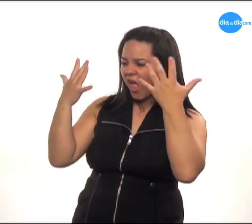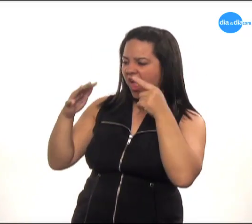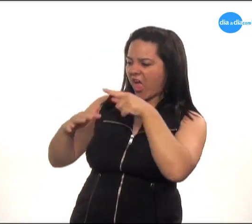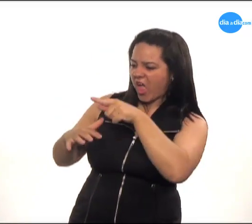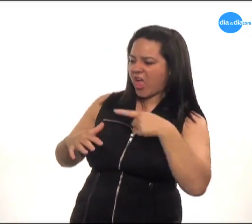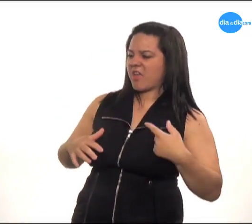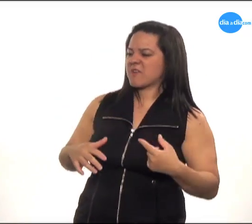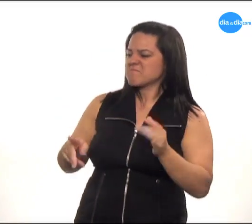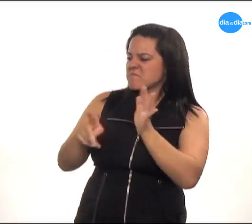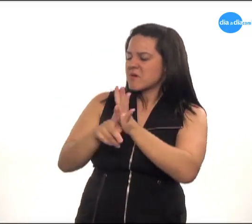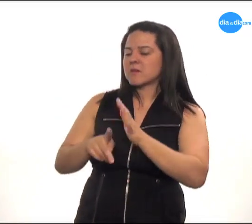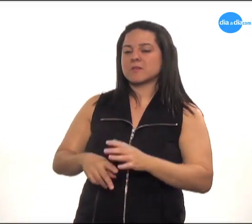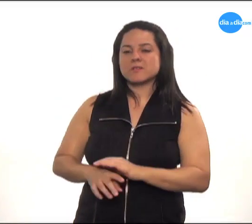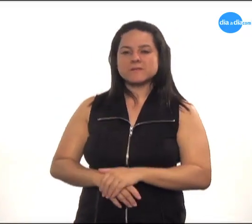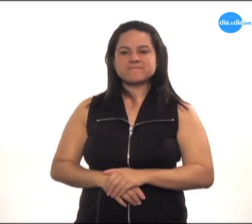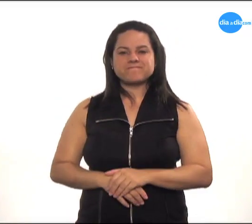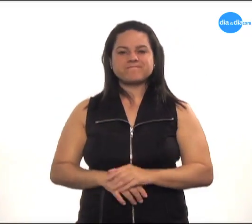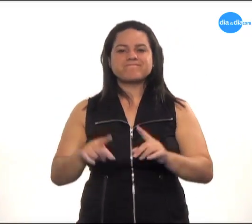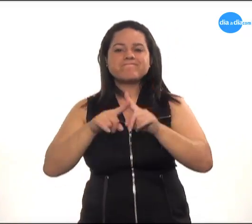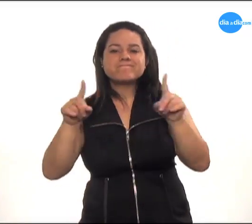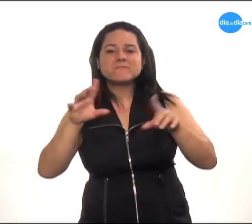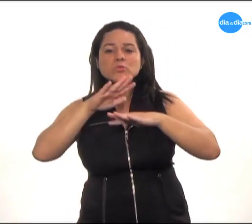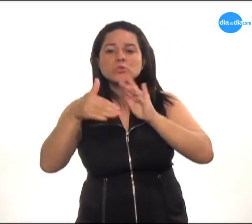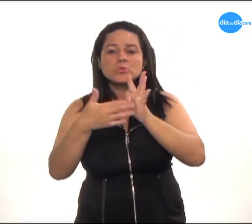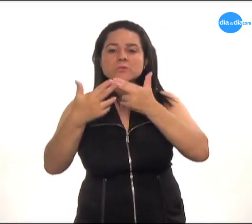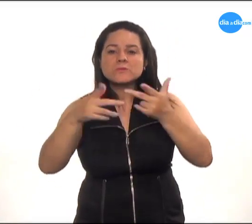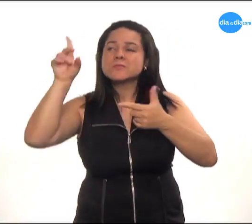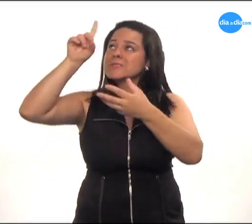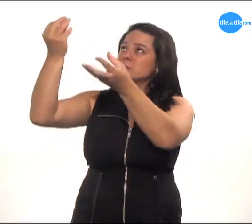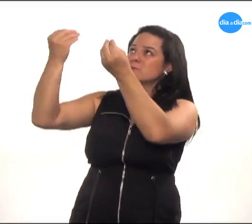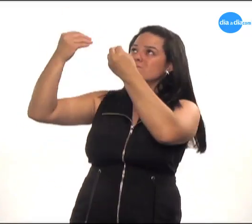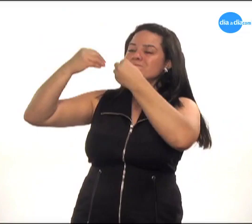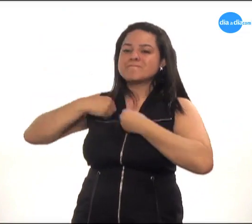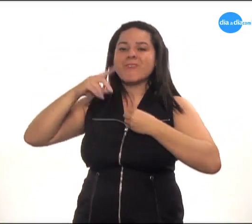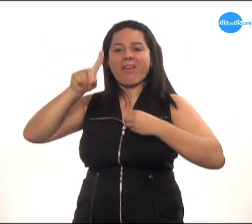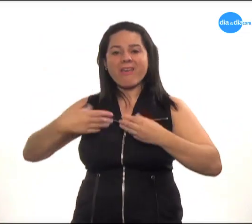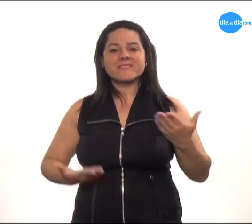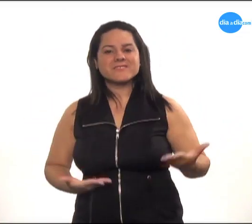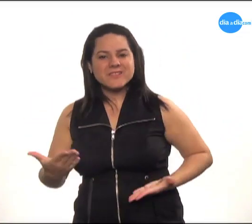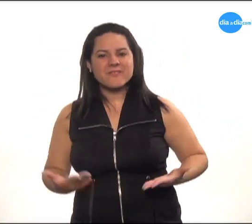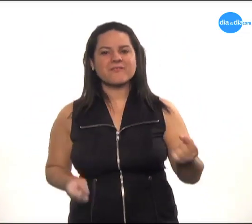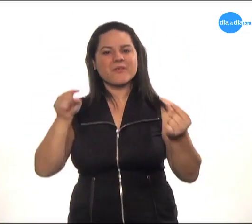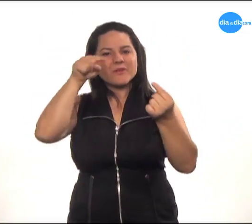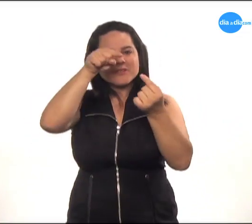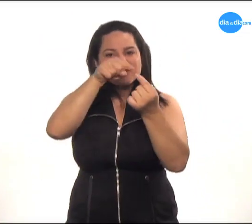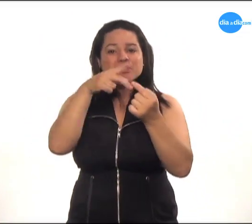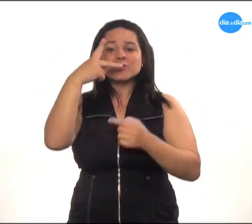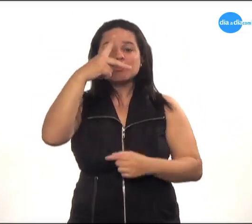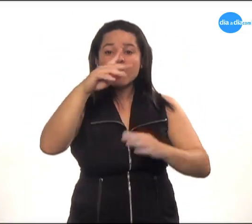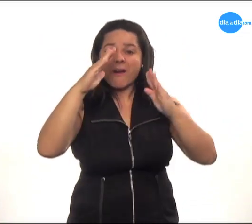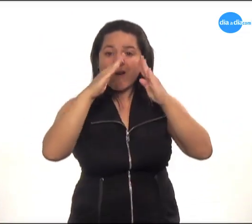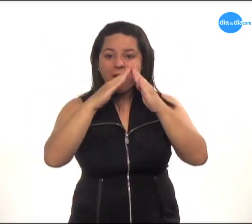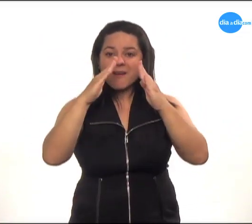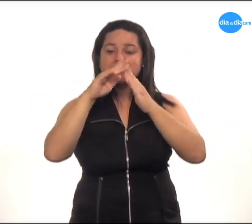Tudo quanto Deus coloca nas nossas mãos é para servir. Tua casa é para ser